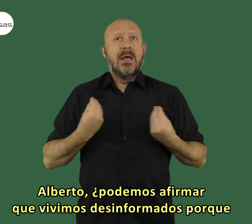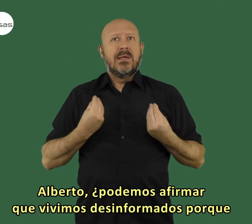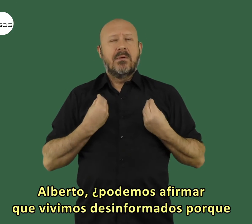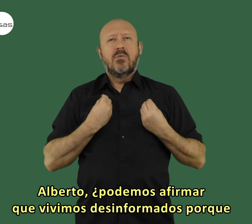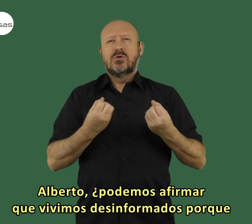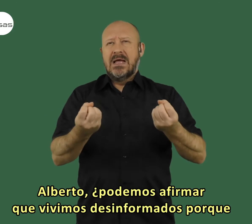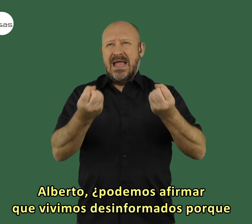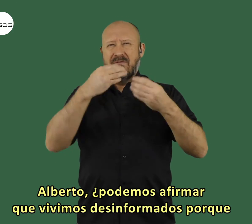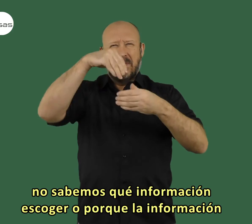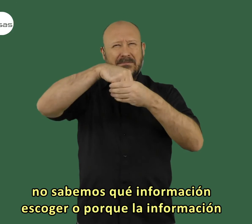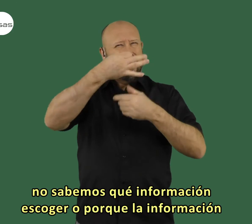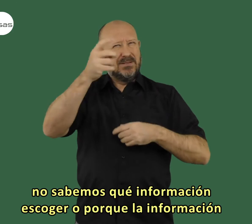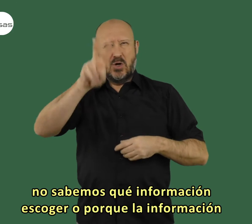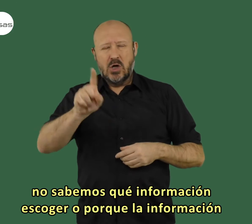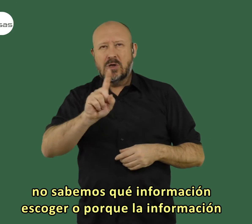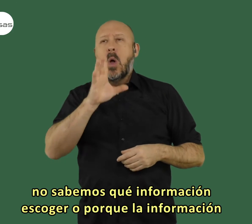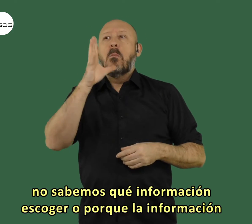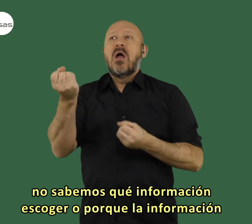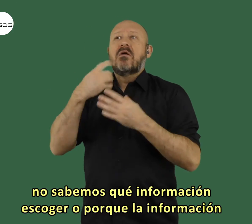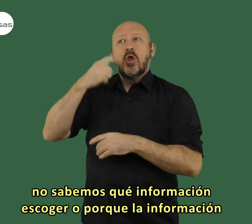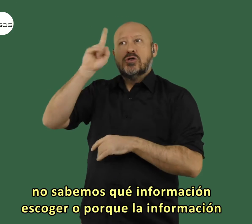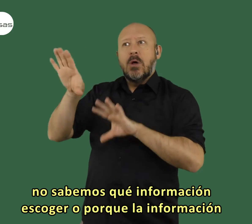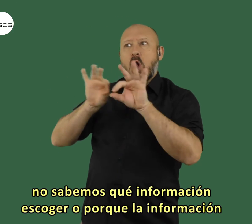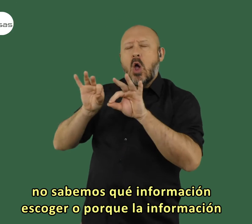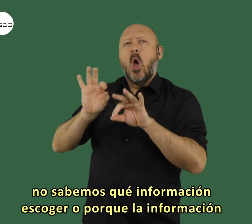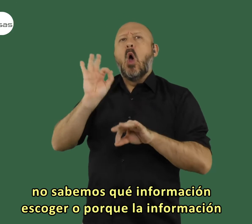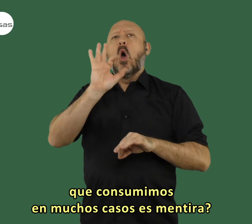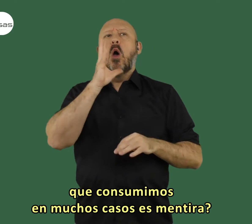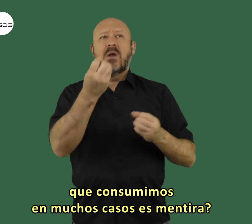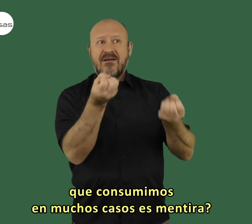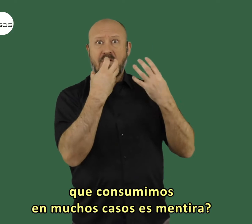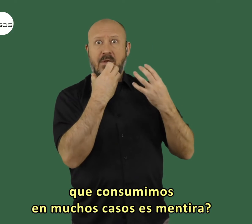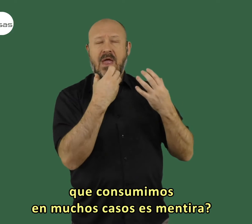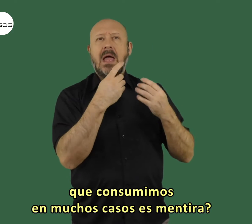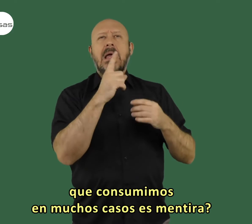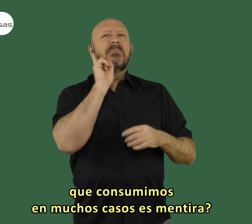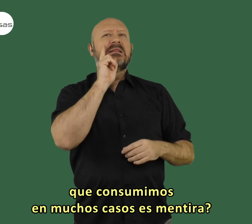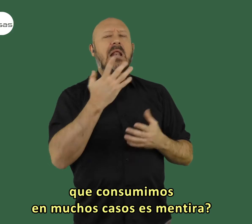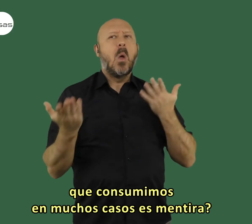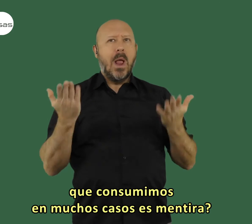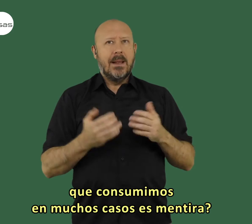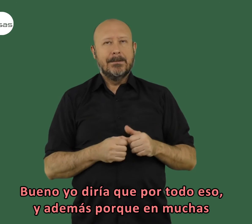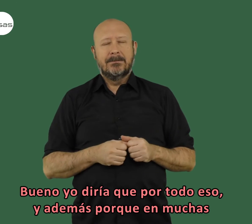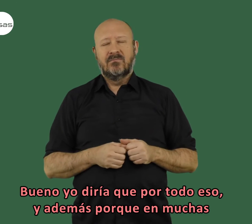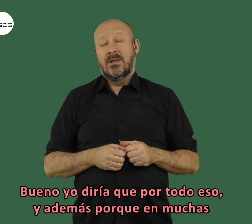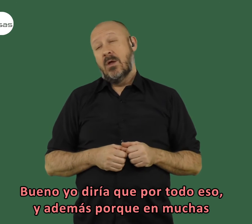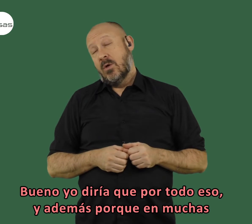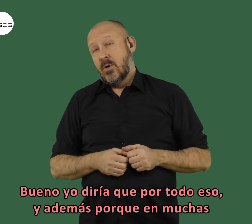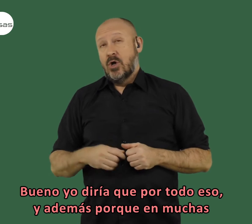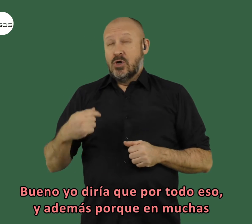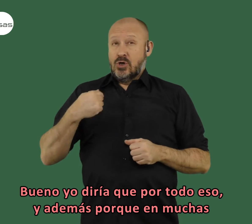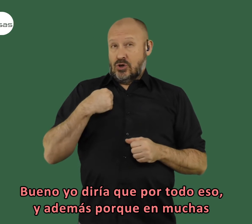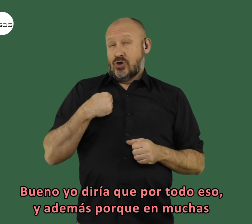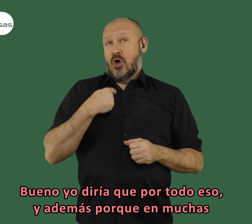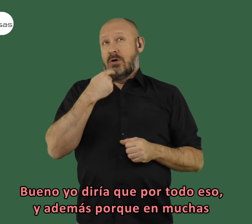que vivimos desinformados porque no sabemos qué información escoger o porque la información que consumimos en muchos casos es mentira? Bueno,